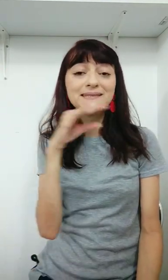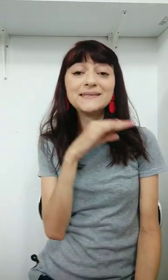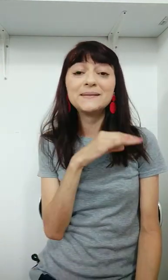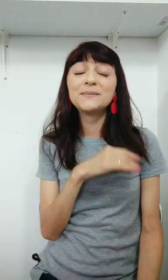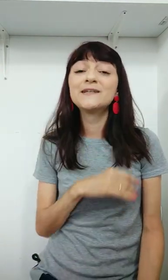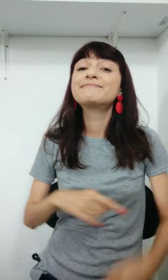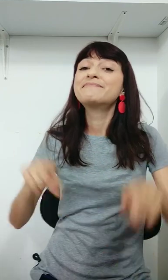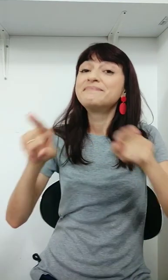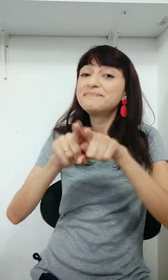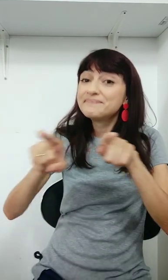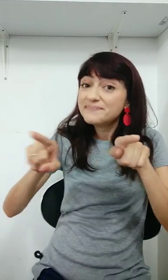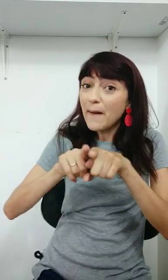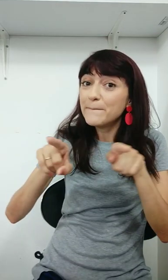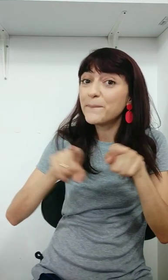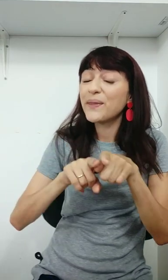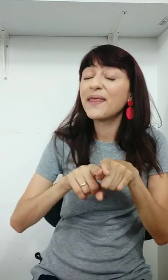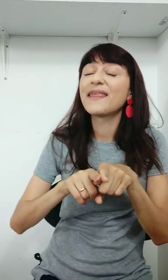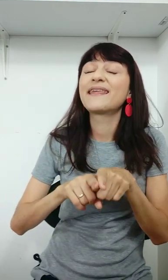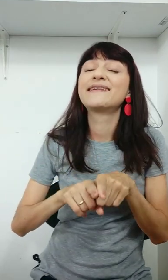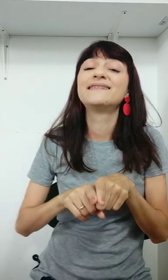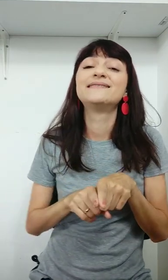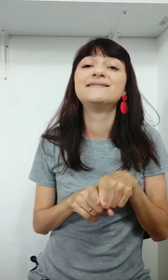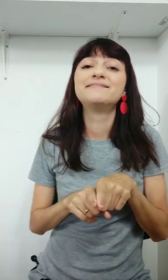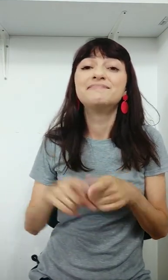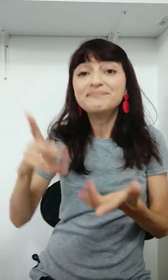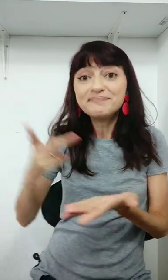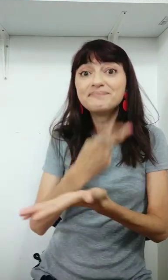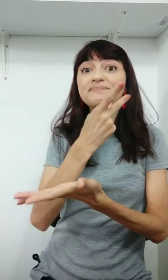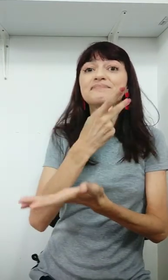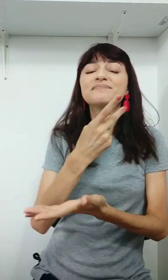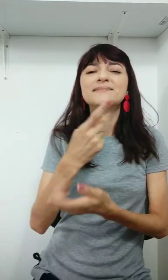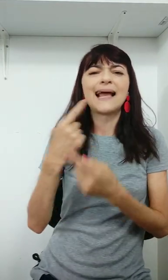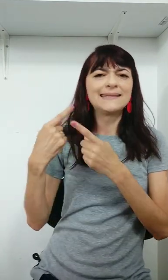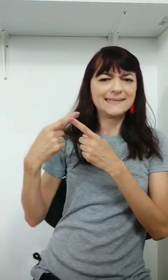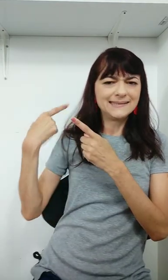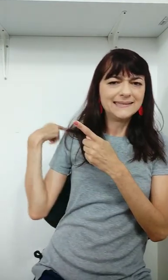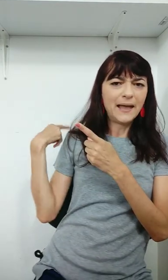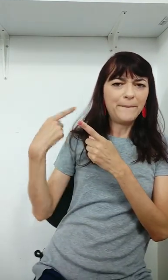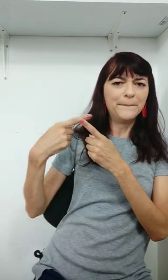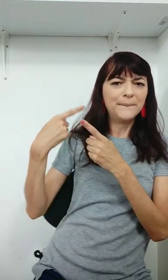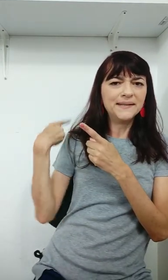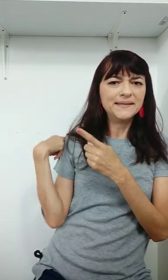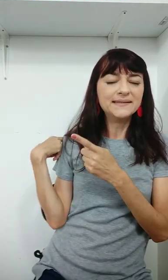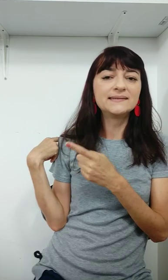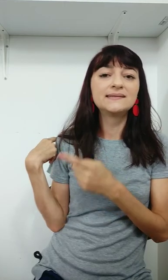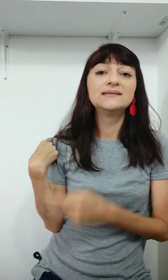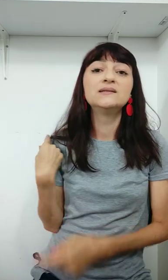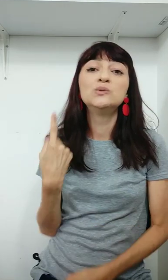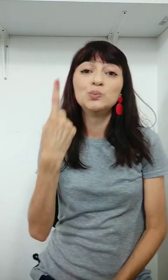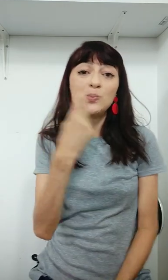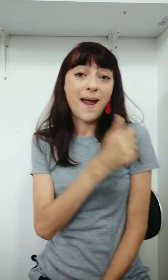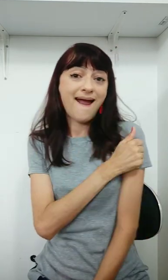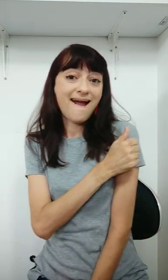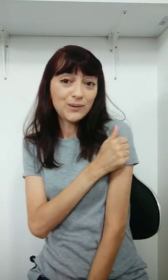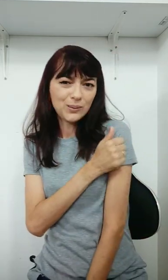que não recebem bem pessoas que estão começando a aprender Libras, iniciantes, intérpretes iniciantes, tá bom? Eu